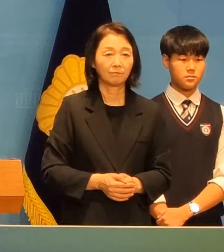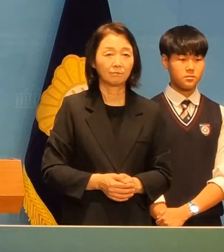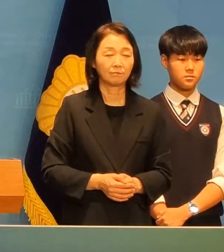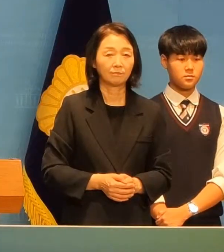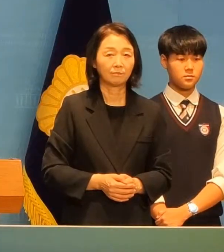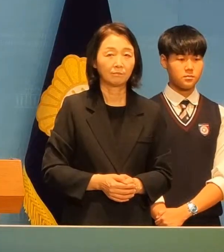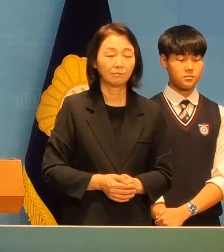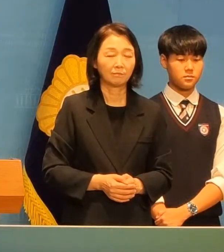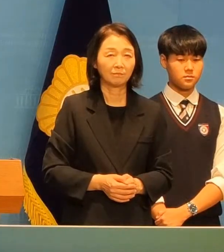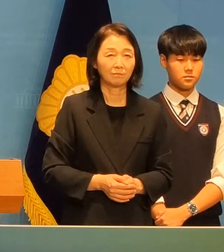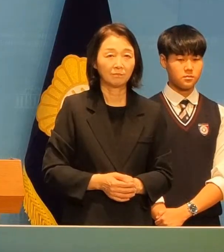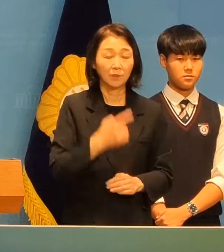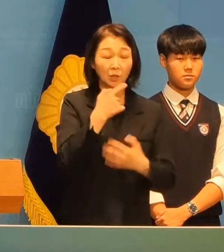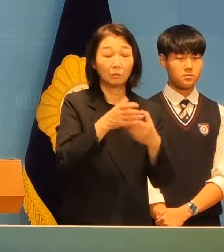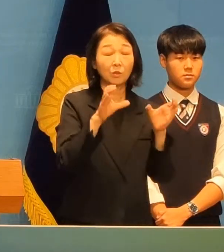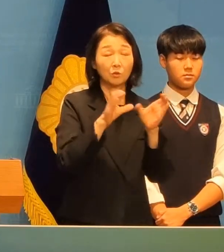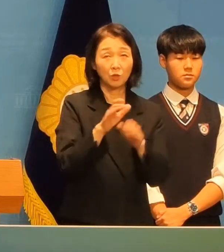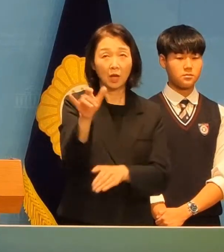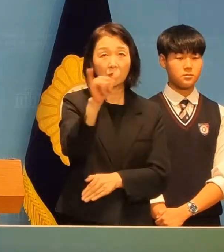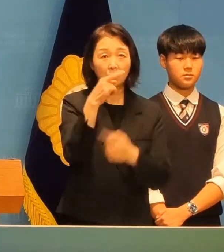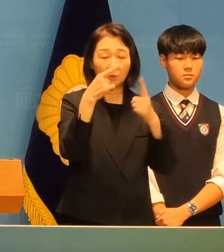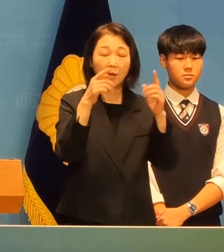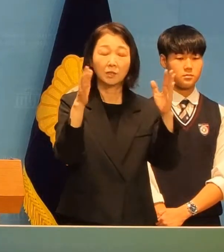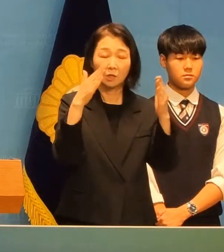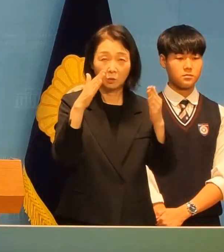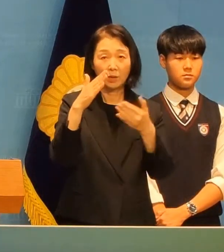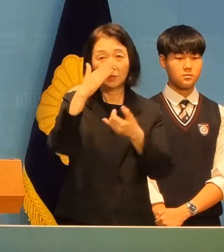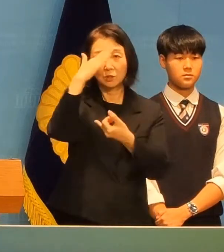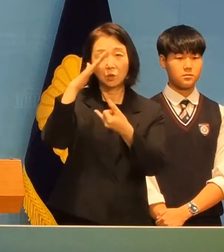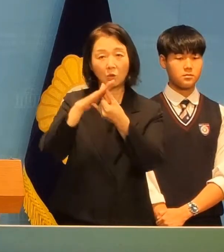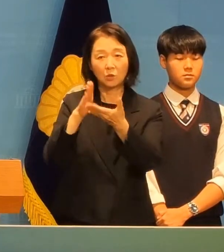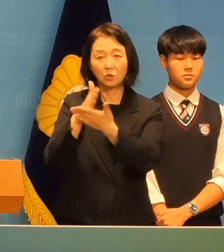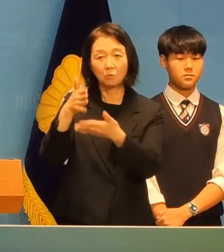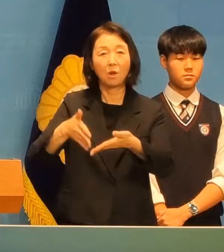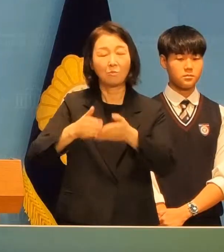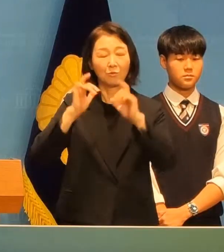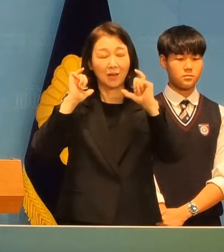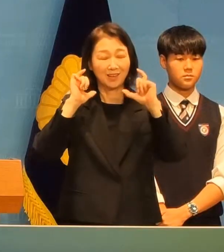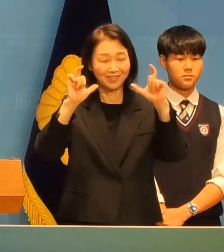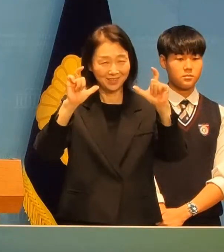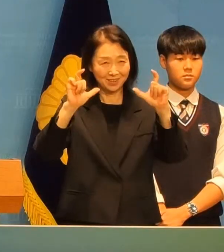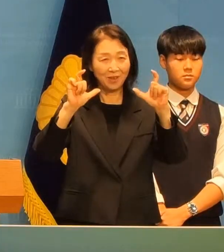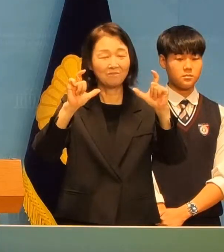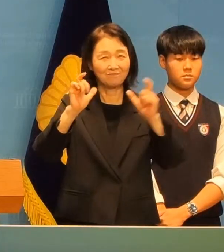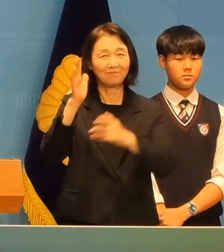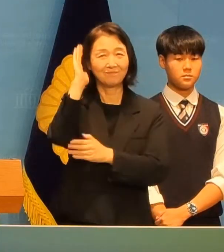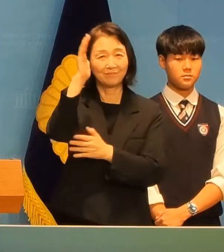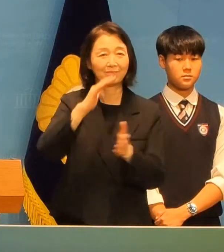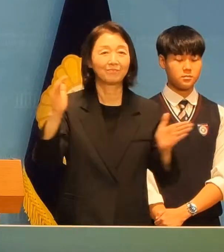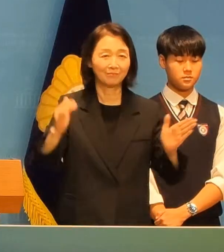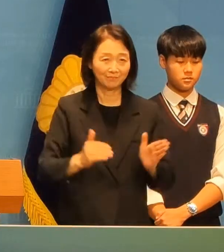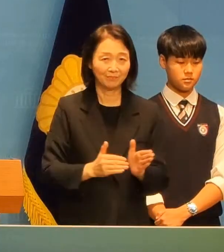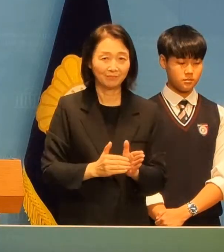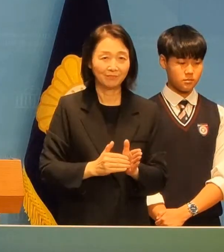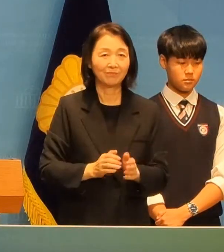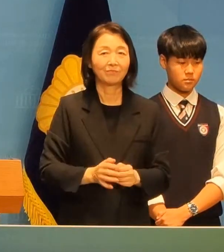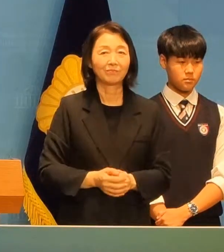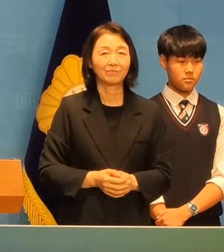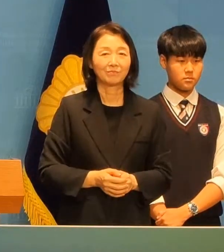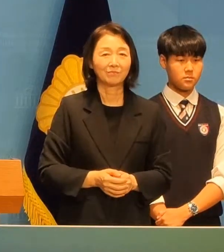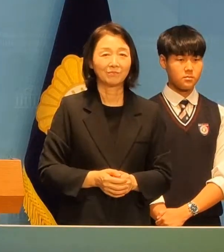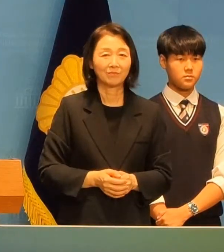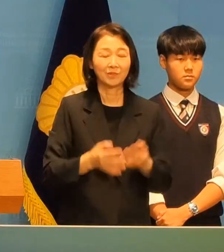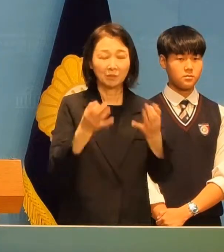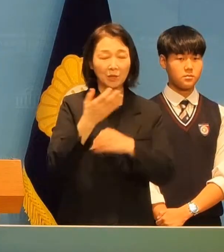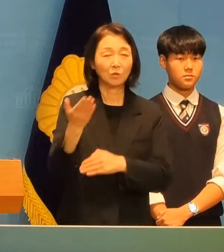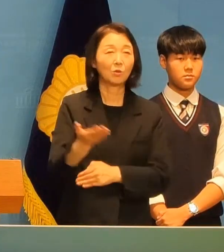네, 이상으로 더불어민주당 전국대학생위원회 청소년 특별분과 출범 선언 기자회견을 마치도록 하겠습니다. 이른 아침부터 경청해 주신